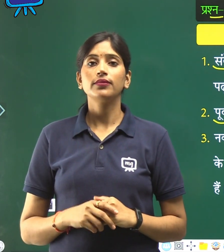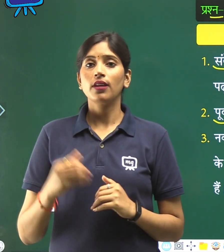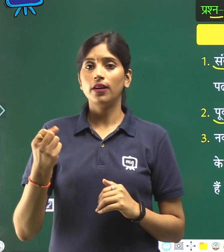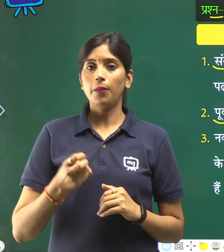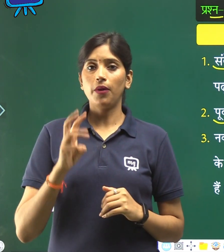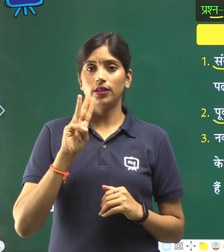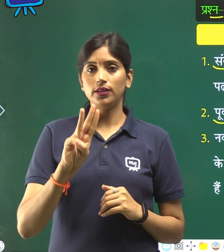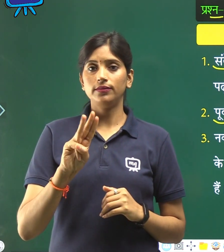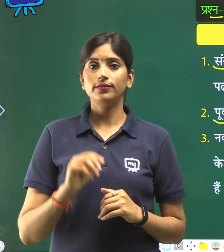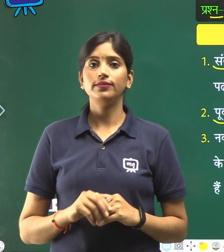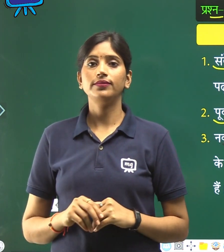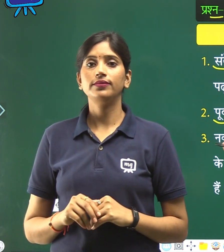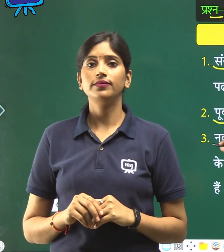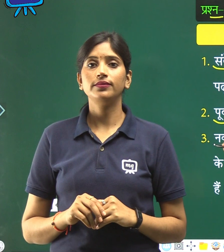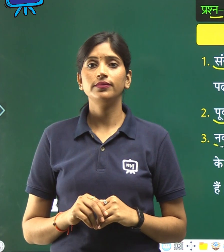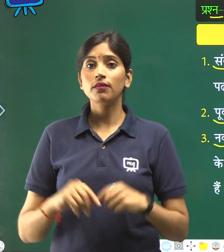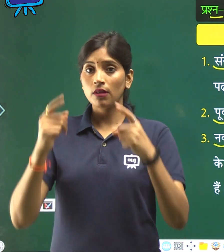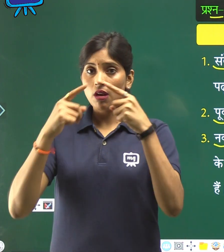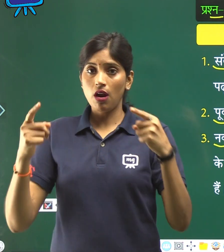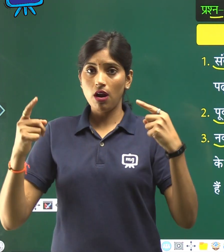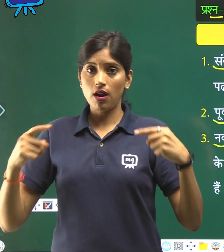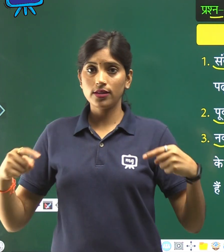नंबर तीन, नक्शे